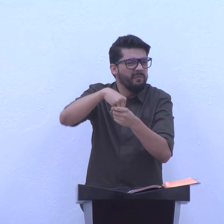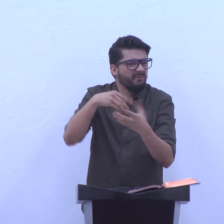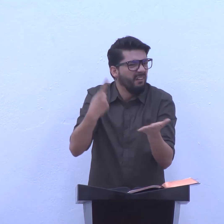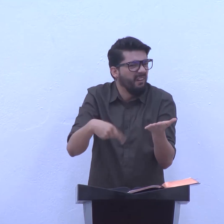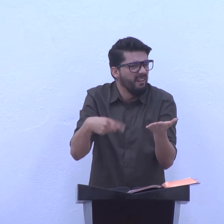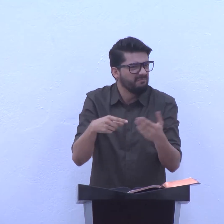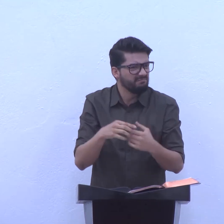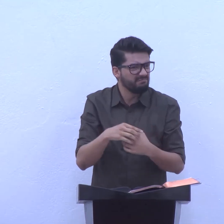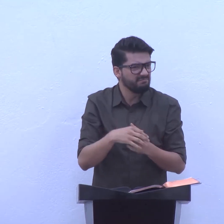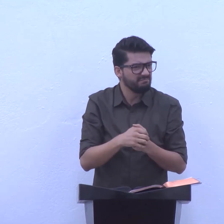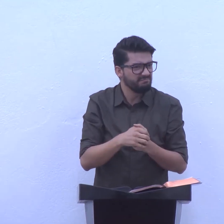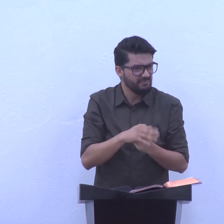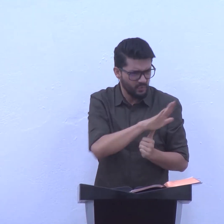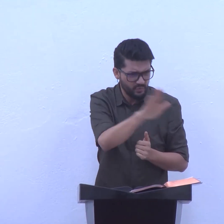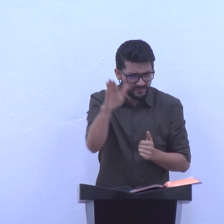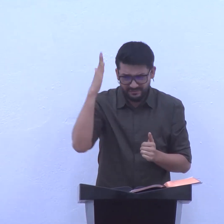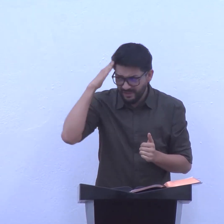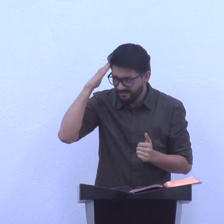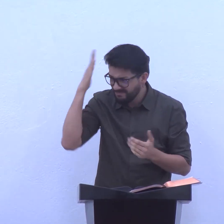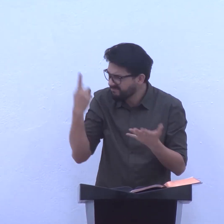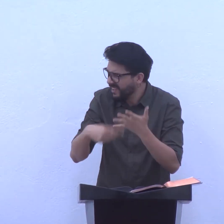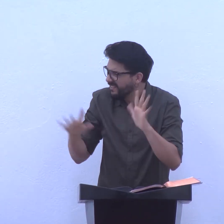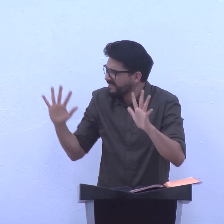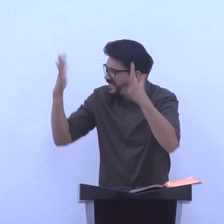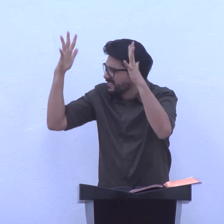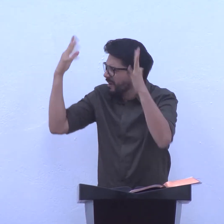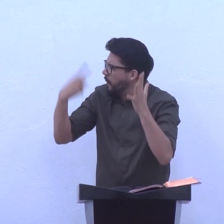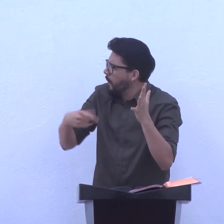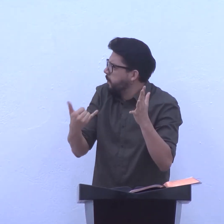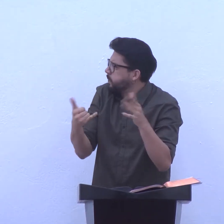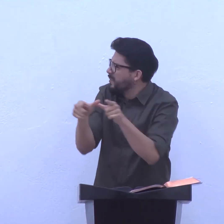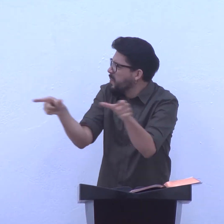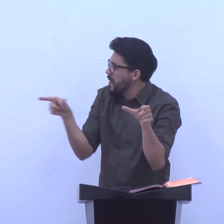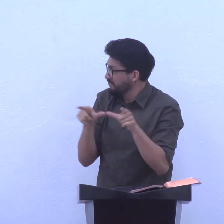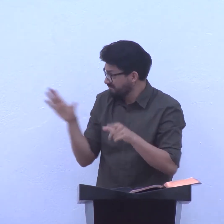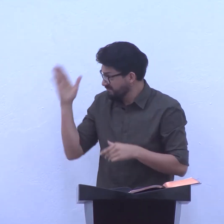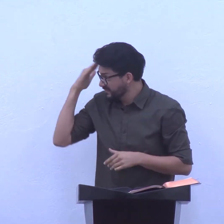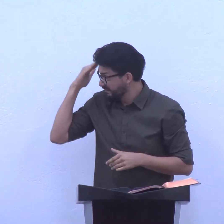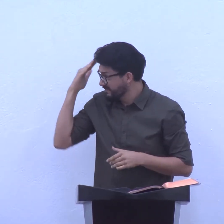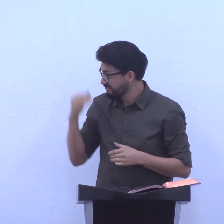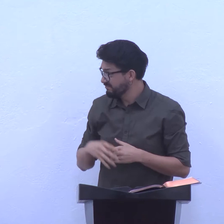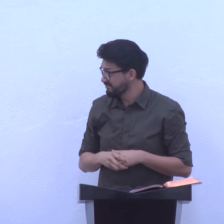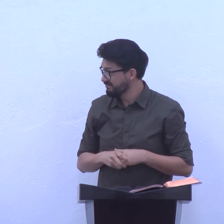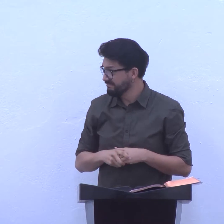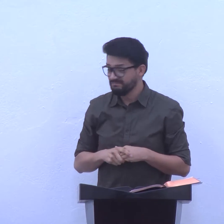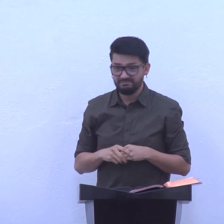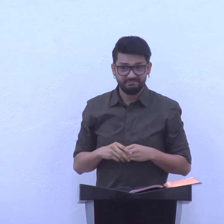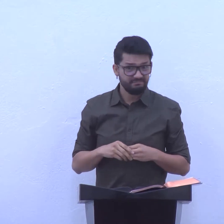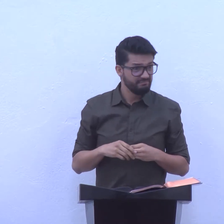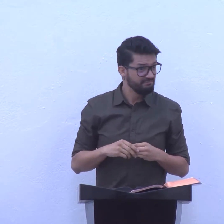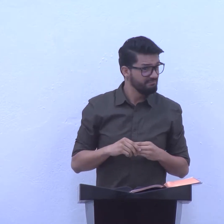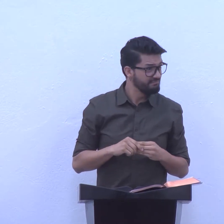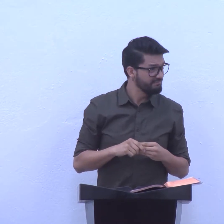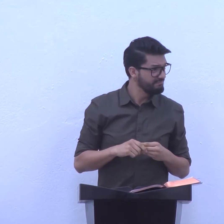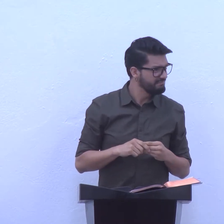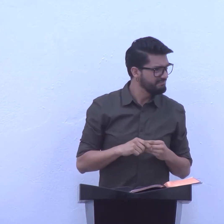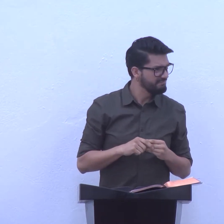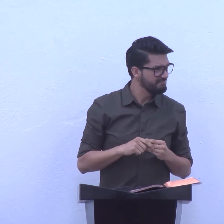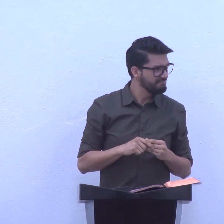pie. ¿Pero qué fiesta es esta en la que se encontraba Jesús? ¿Ustedes saben qué fiesta es? ¿En qué lugar estaba? ¿En qué fiesta se estaba